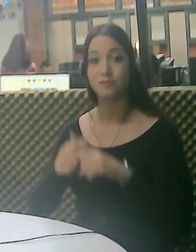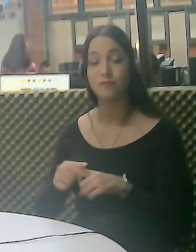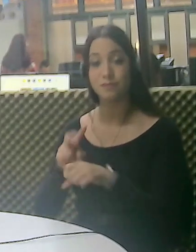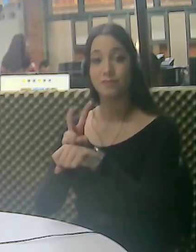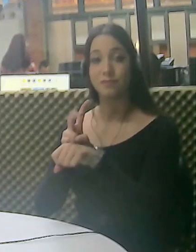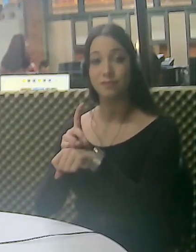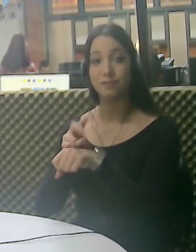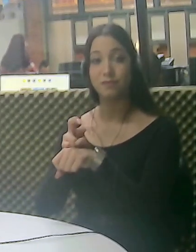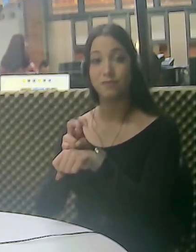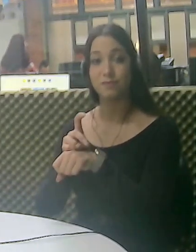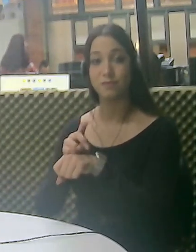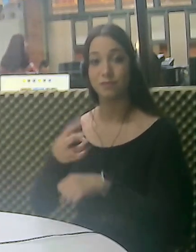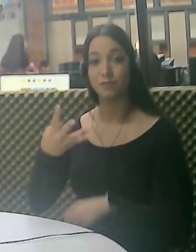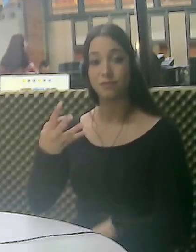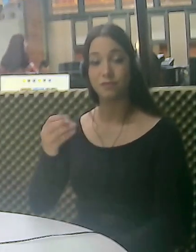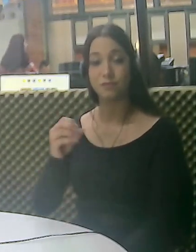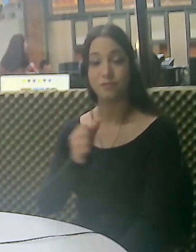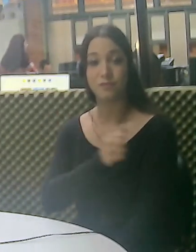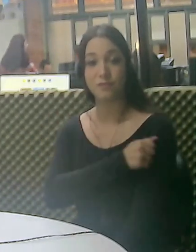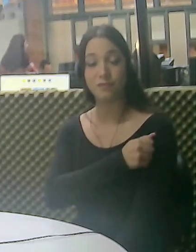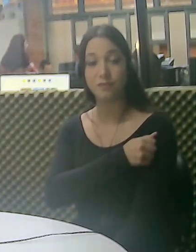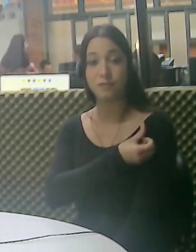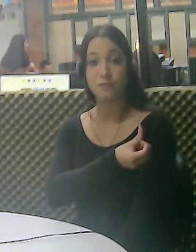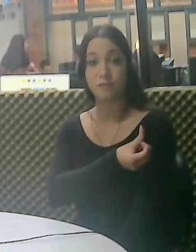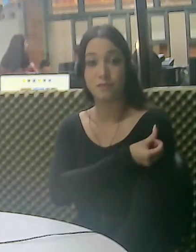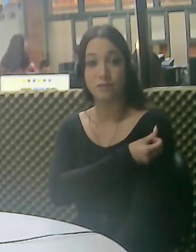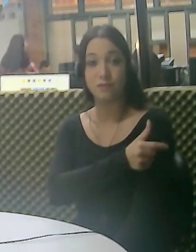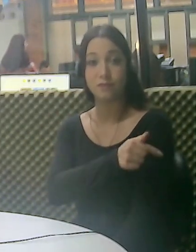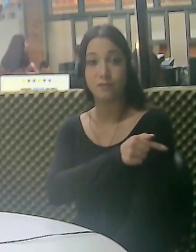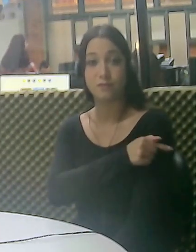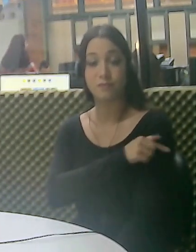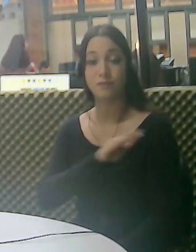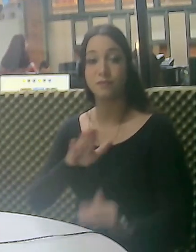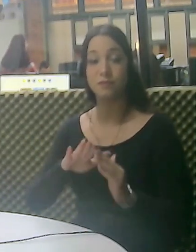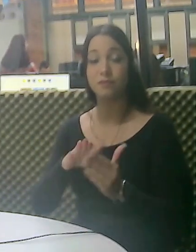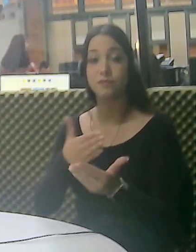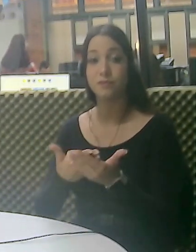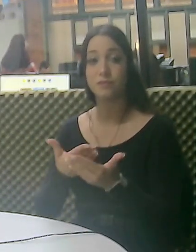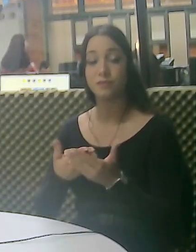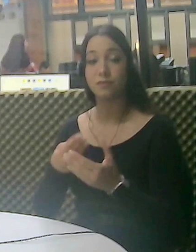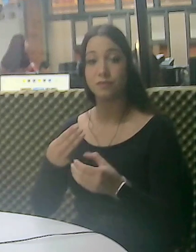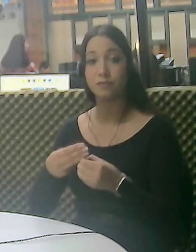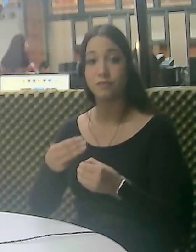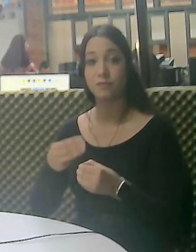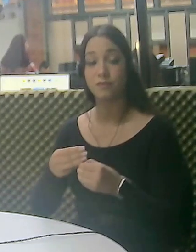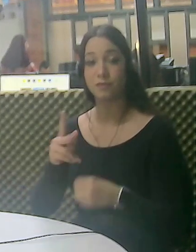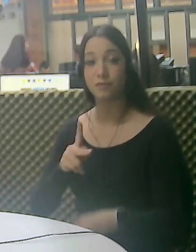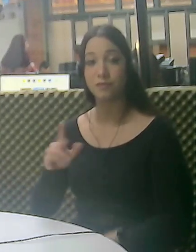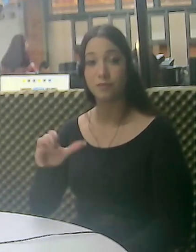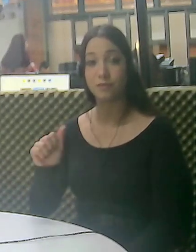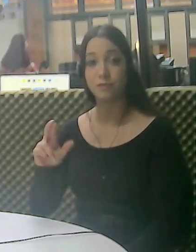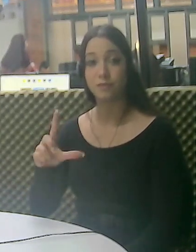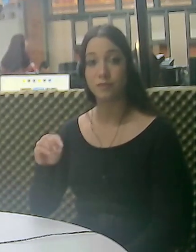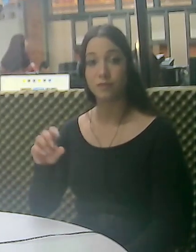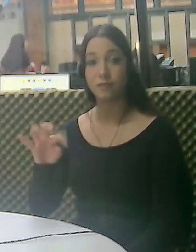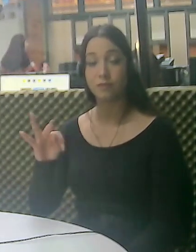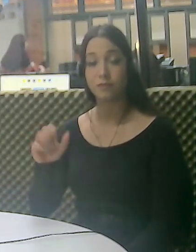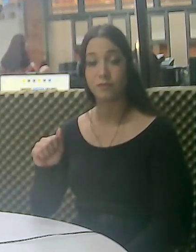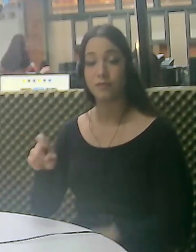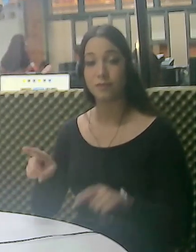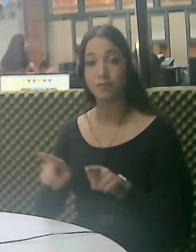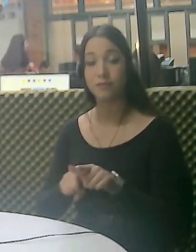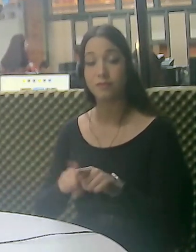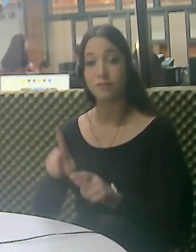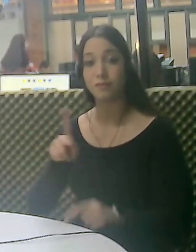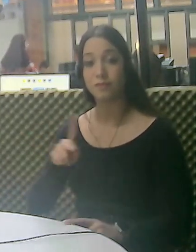robótica. 40 alunos dos 6º e 7º anos das escolas municipais, professora Carlota de Andrade Marques e